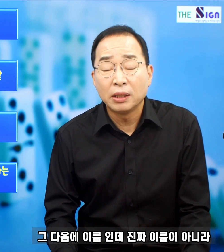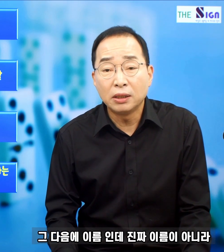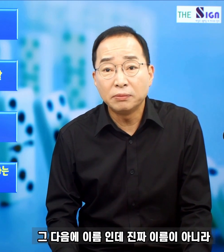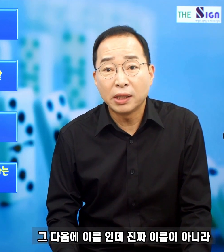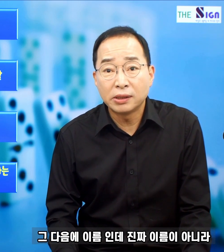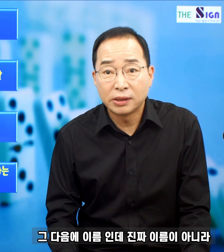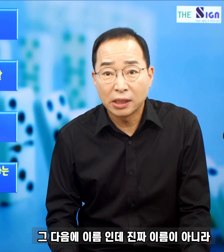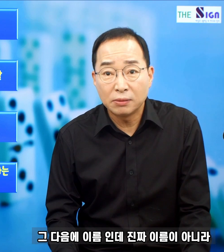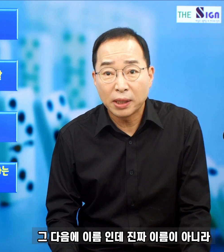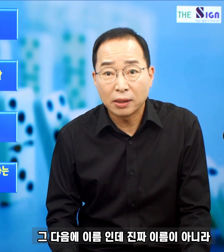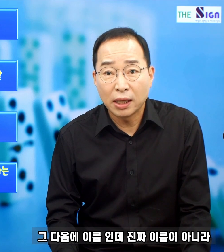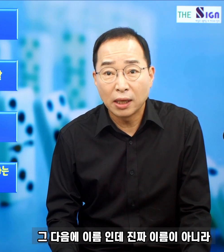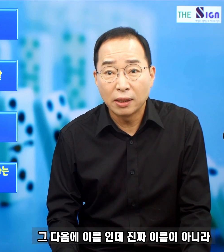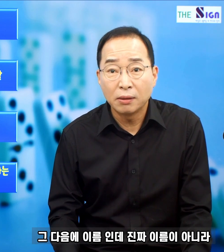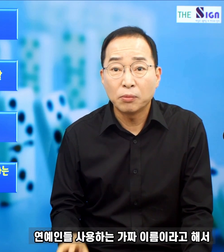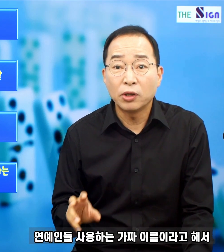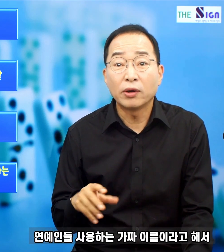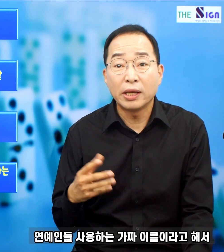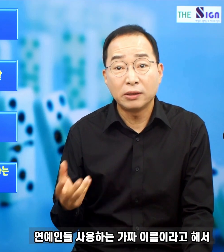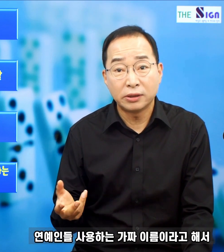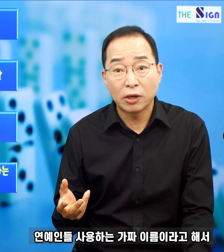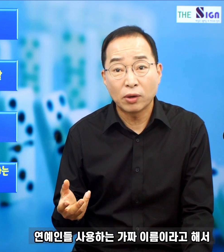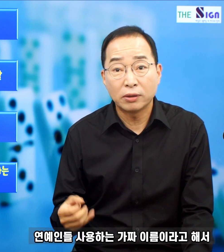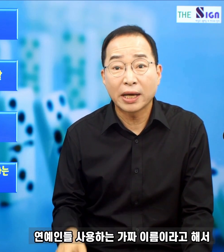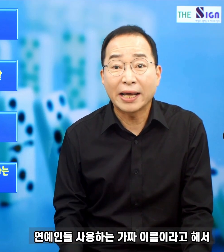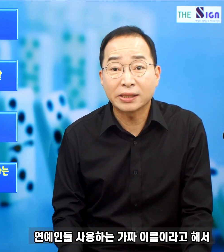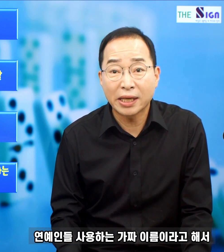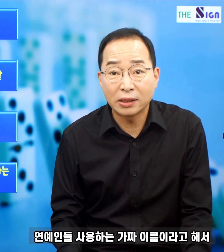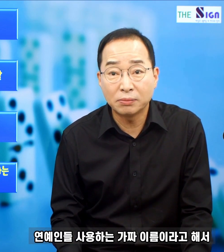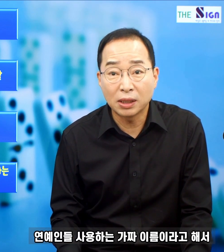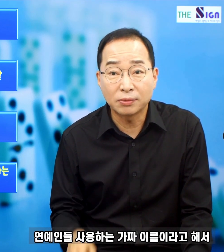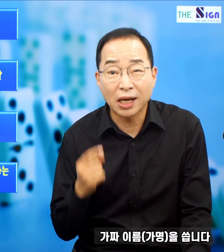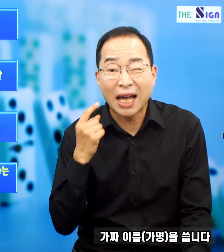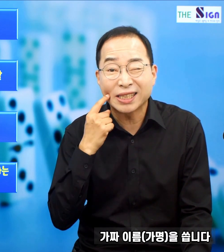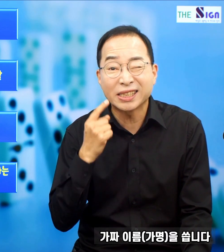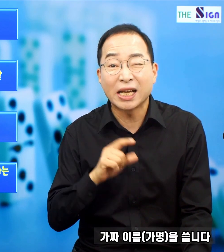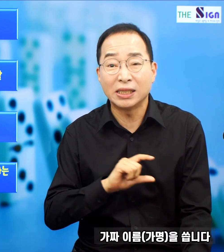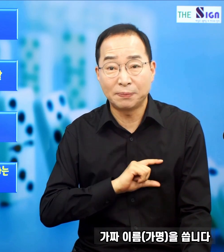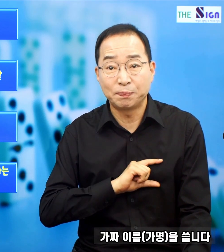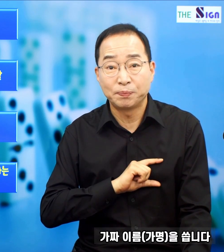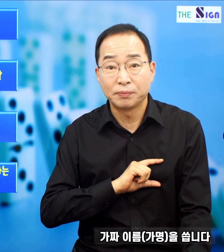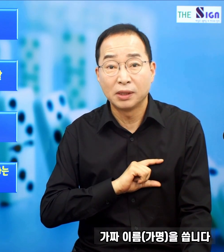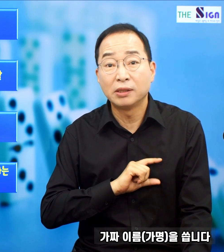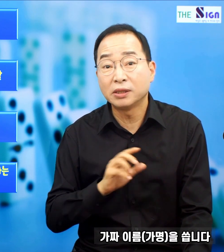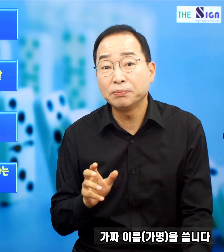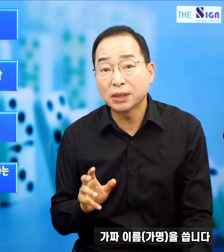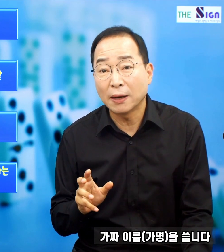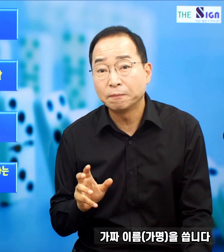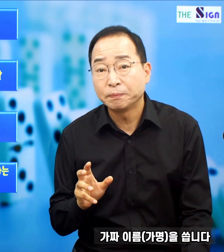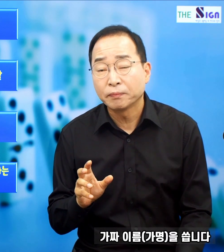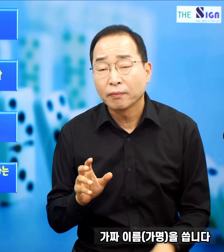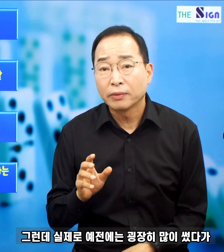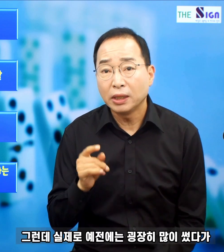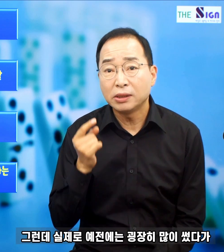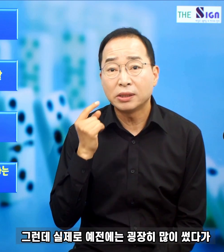이름인데 진짜 이름이 아니라 뭐 연예인들 사용하는 가짜 이름이다. 그래서 가짜 이름 이게 씁니다. 근데 이제